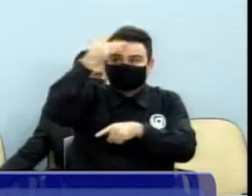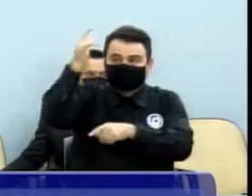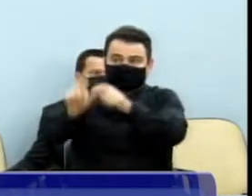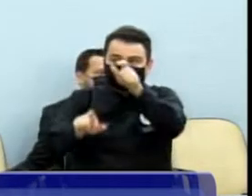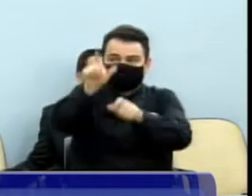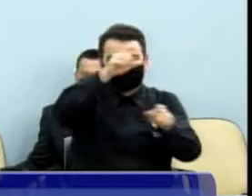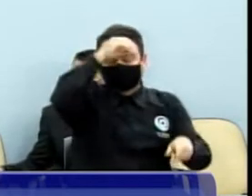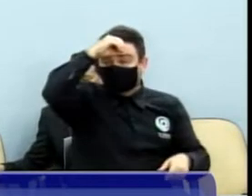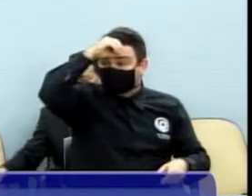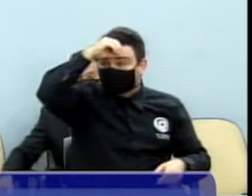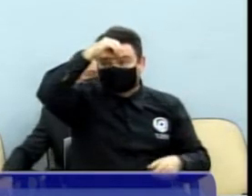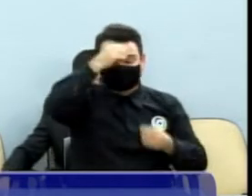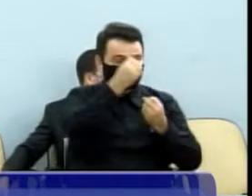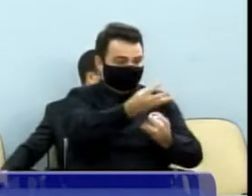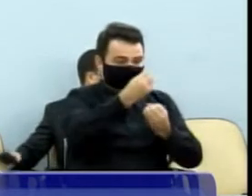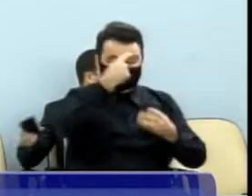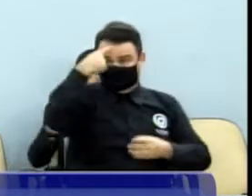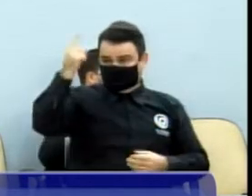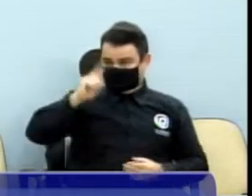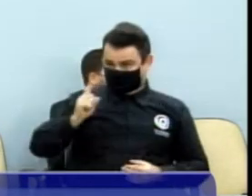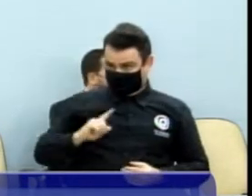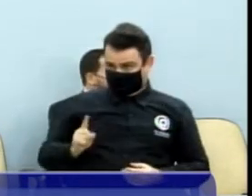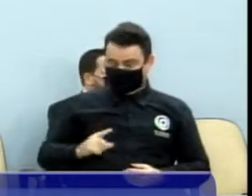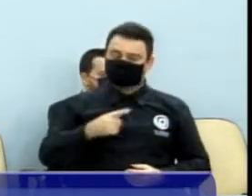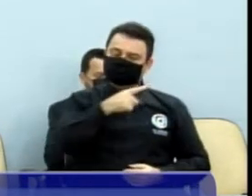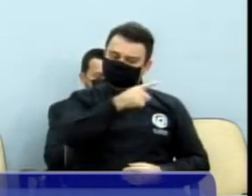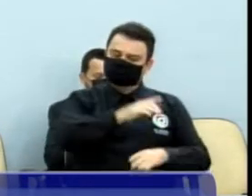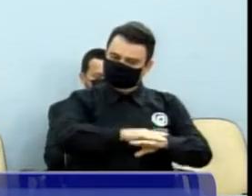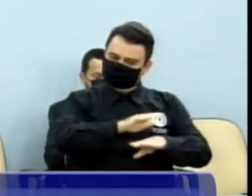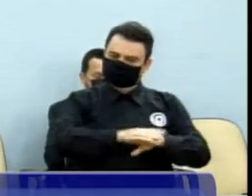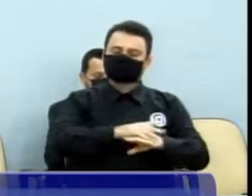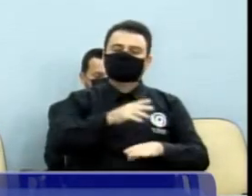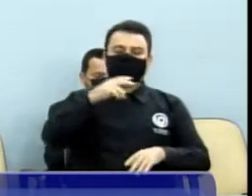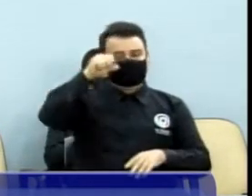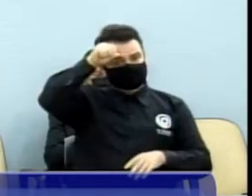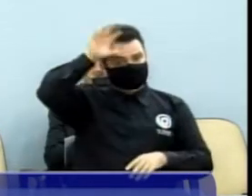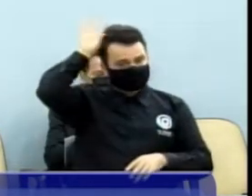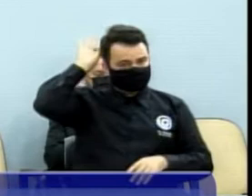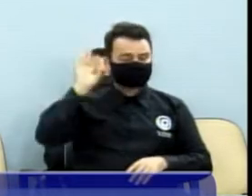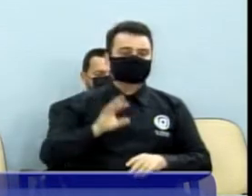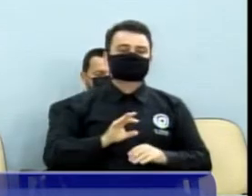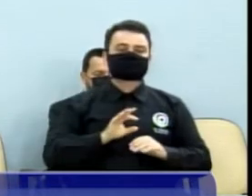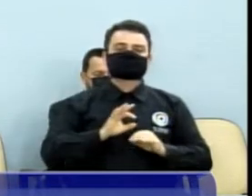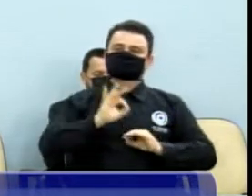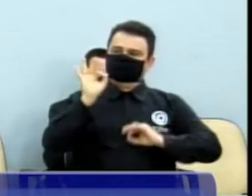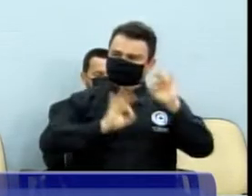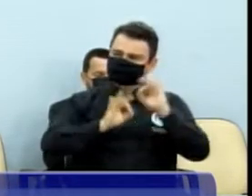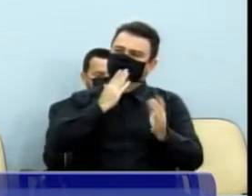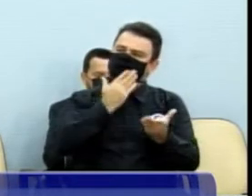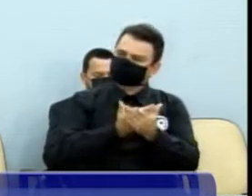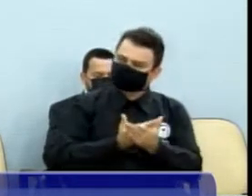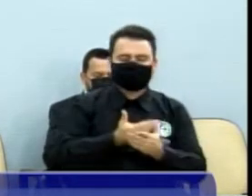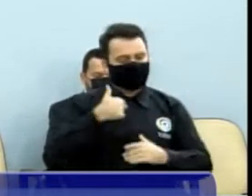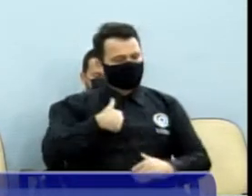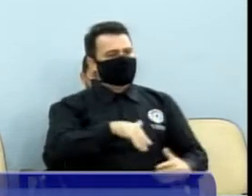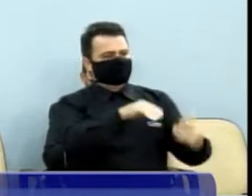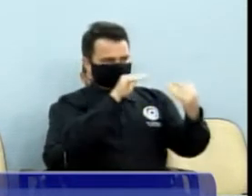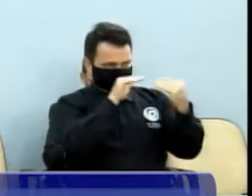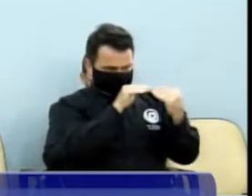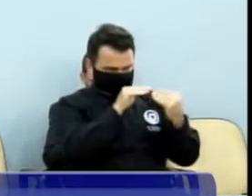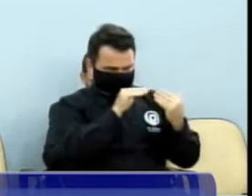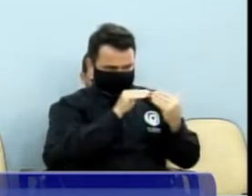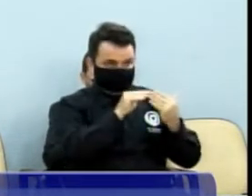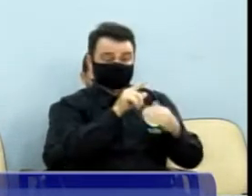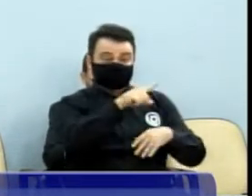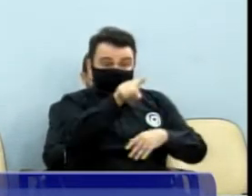né então quero dizer que eu sou favorável esse crescimento as operadoras de plano de saúde não ser